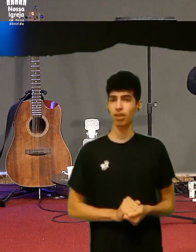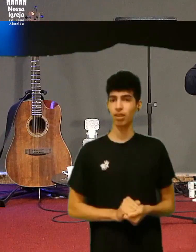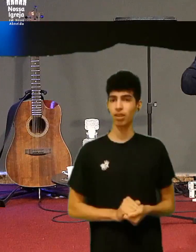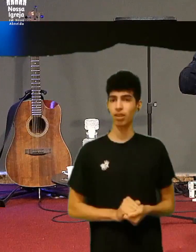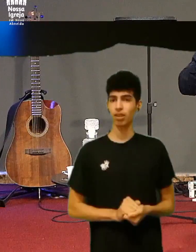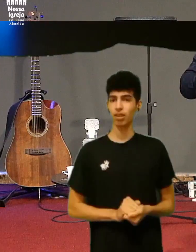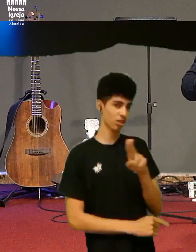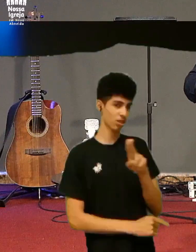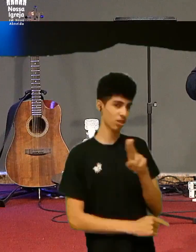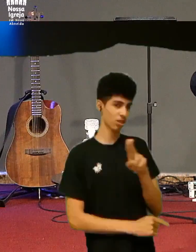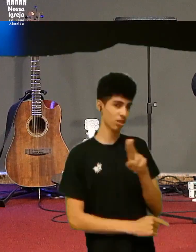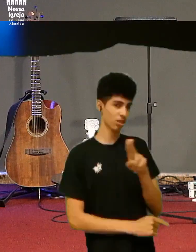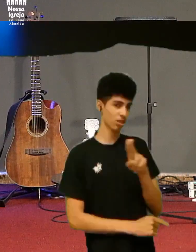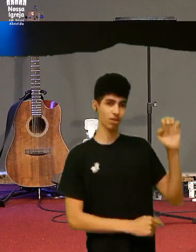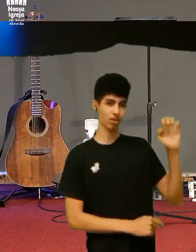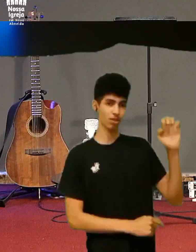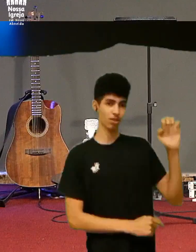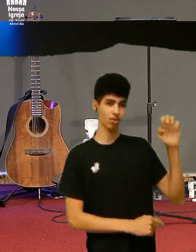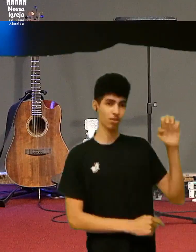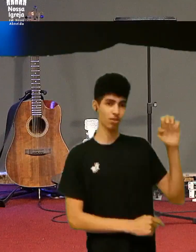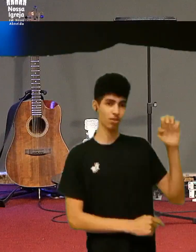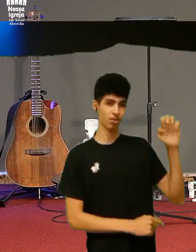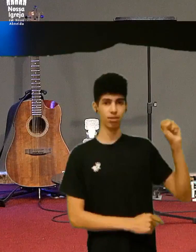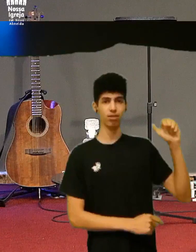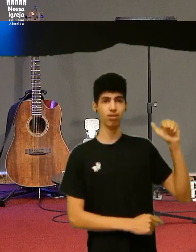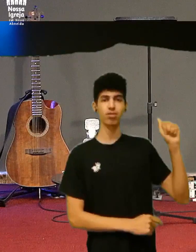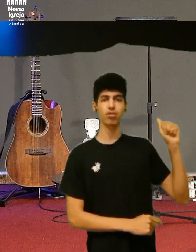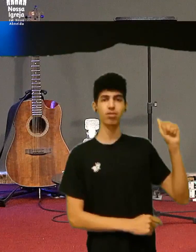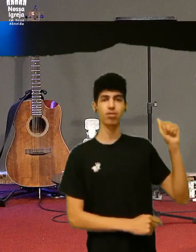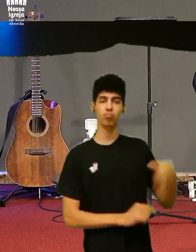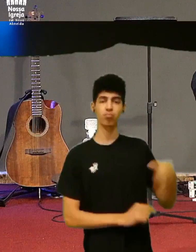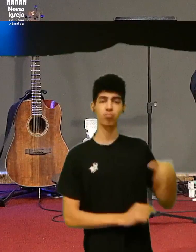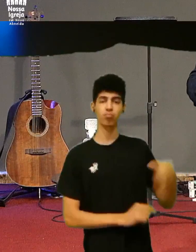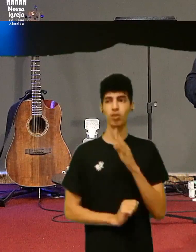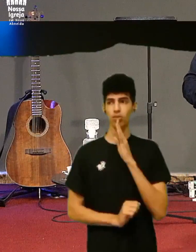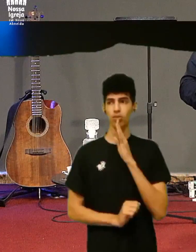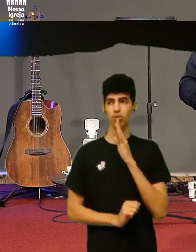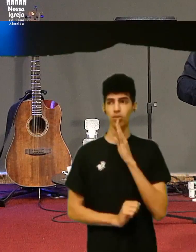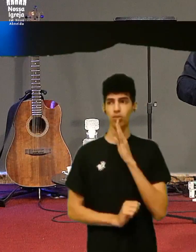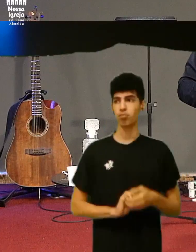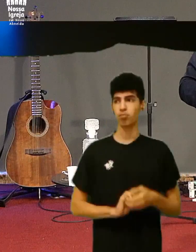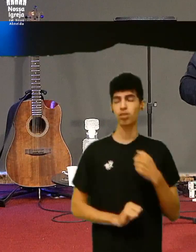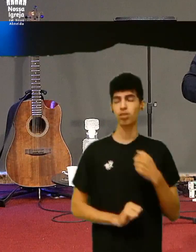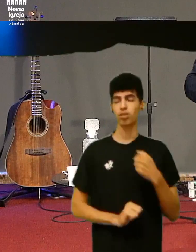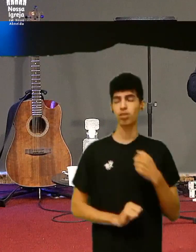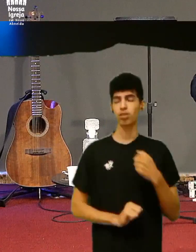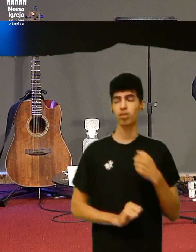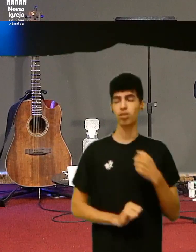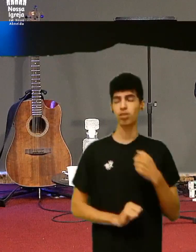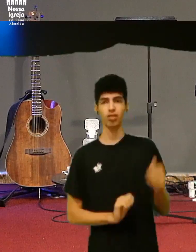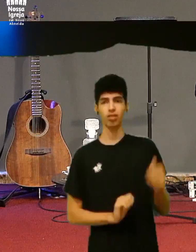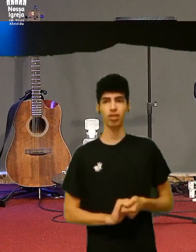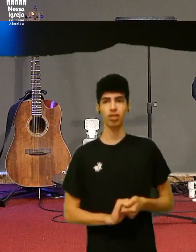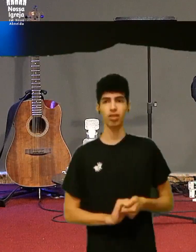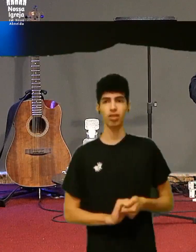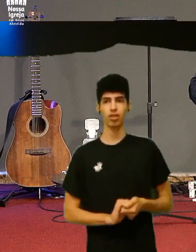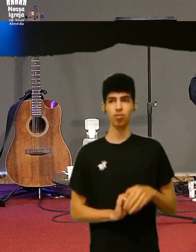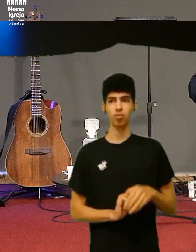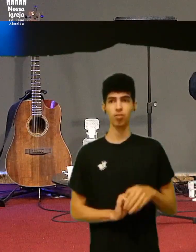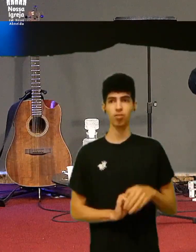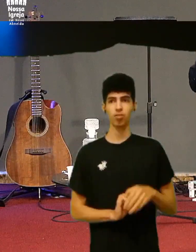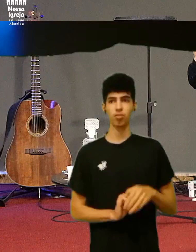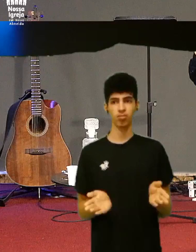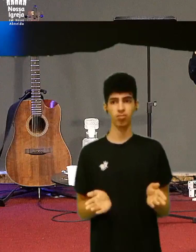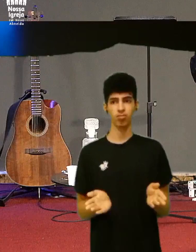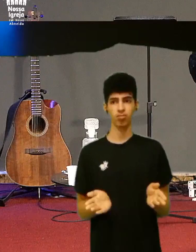relacionado a algumas passagens do livro de Ezequiel. E eu tenho certeza, meus irmãos, que essa noite não será diferente. Não sei